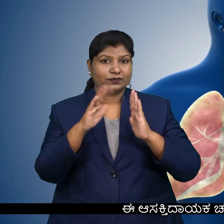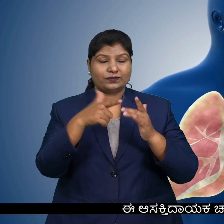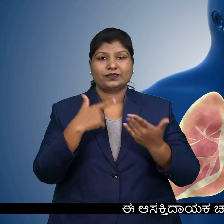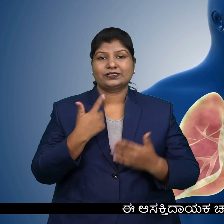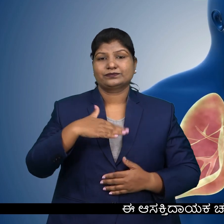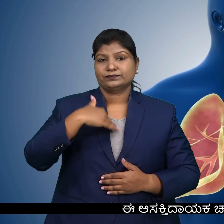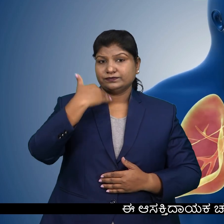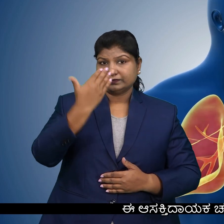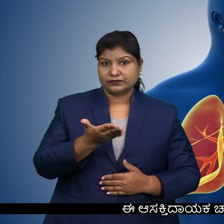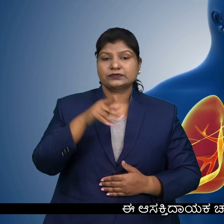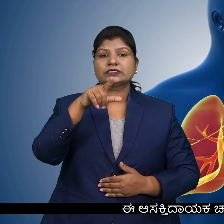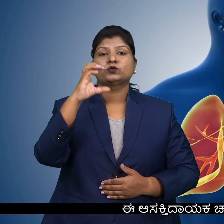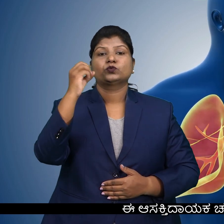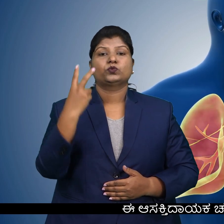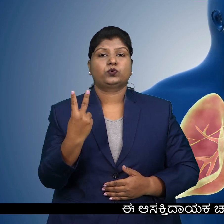ಚಟುವಟಿಕೆಯನ್ನು ನೋಡಿ.